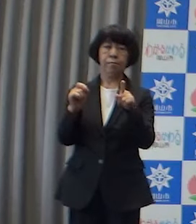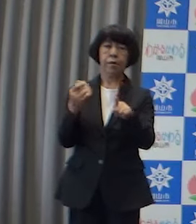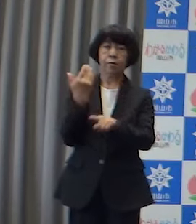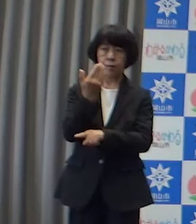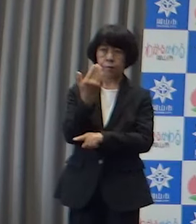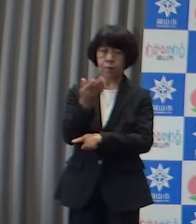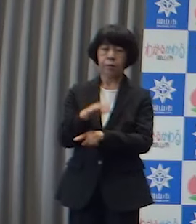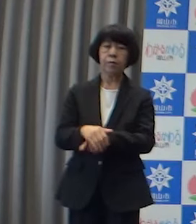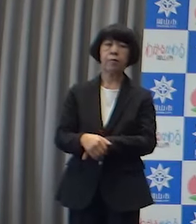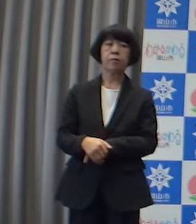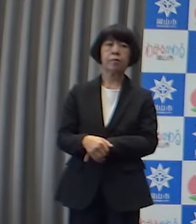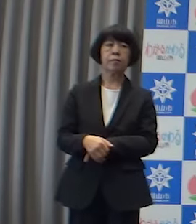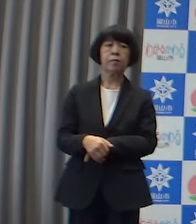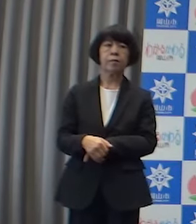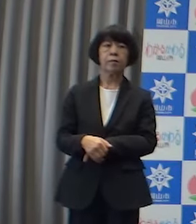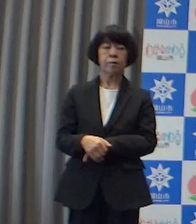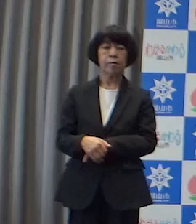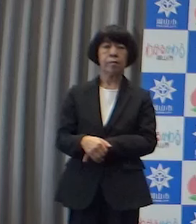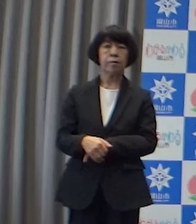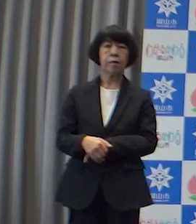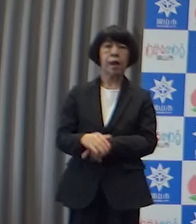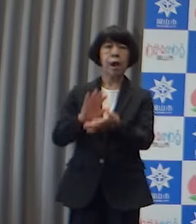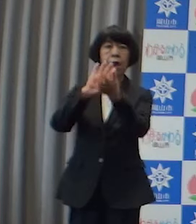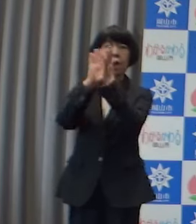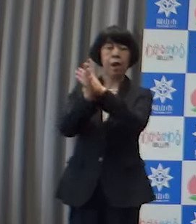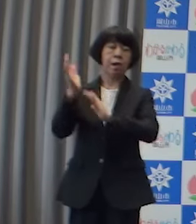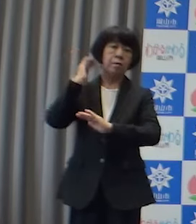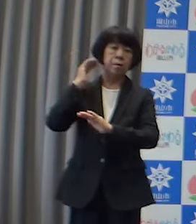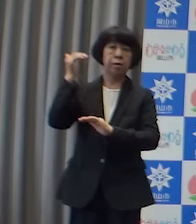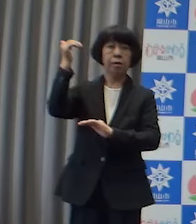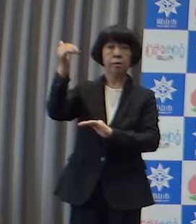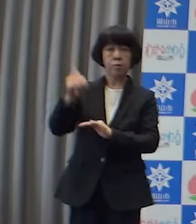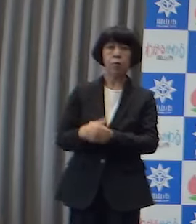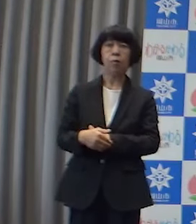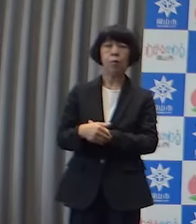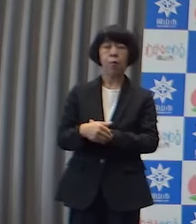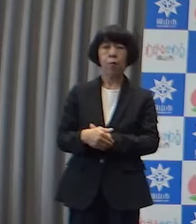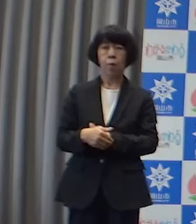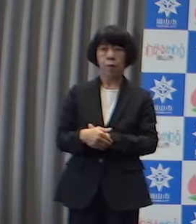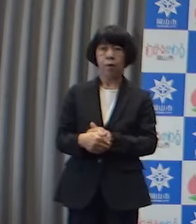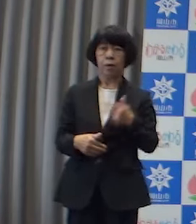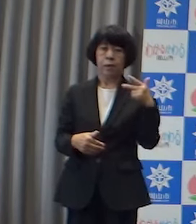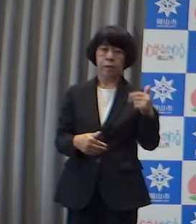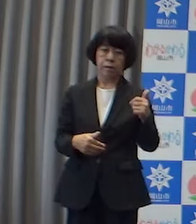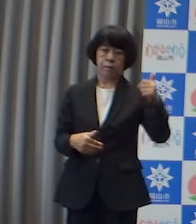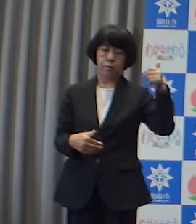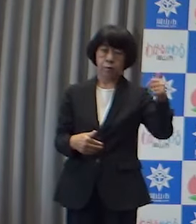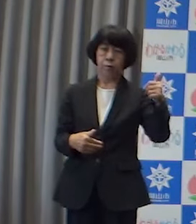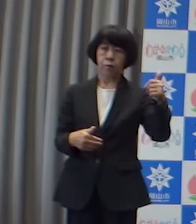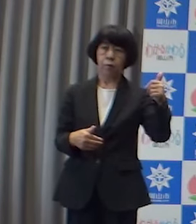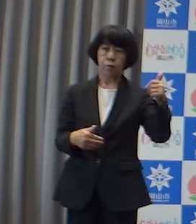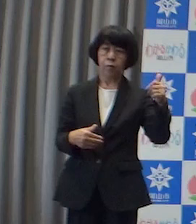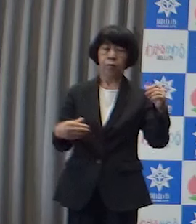城知事とのトップ会談があったと聞いております。どういう内容だったのか、